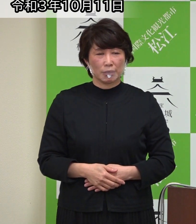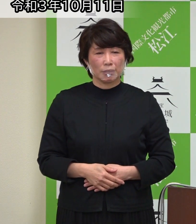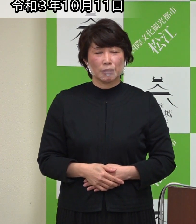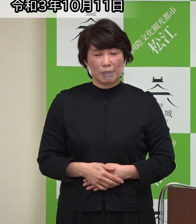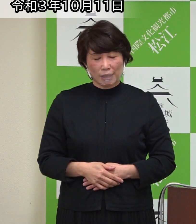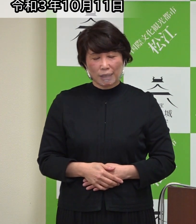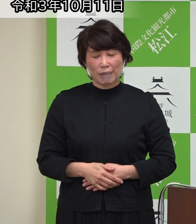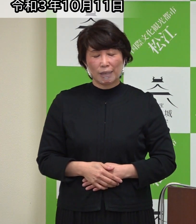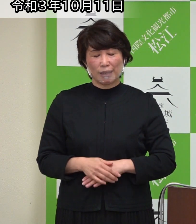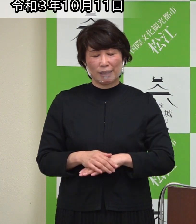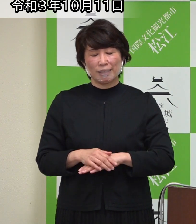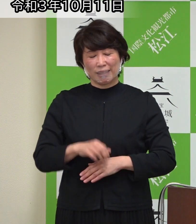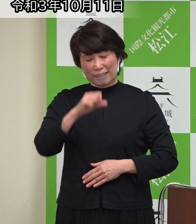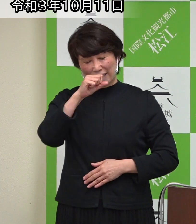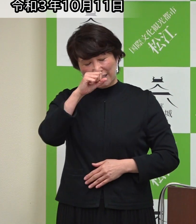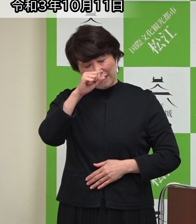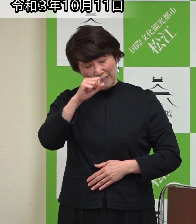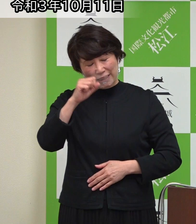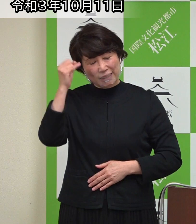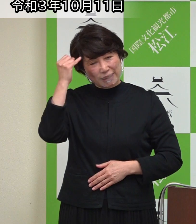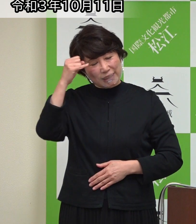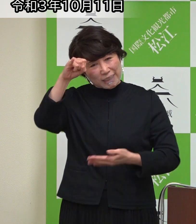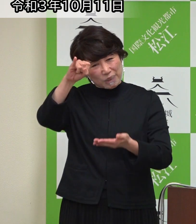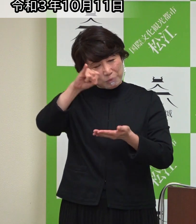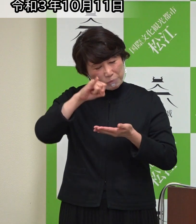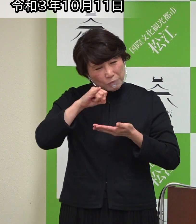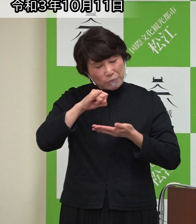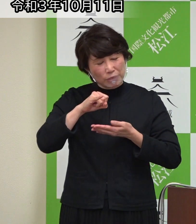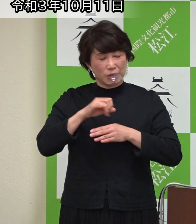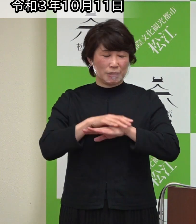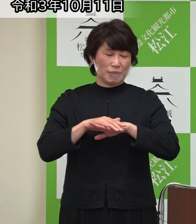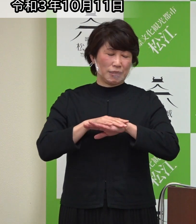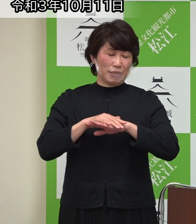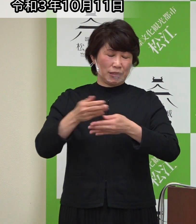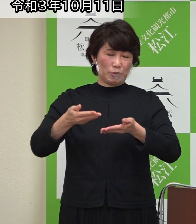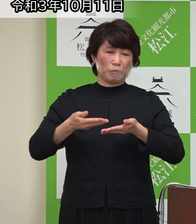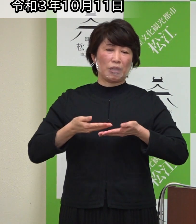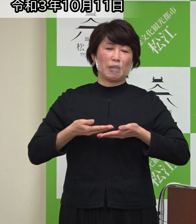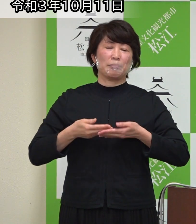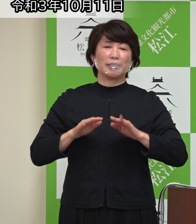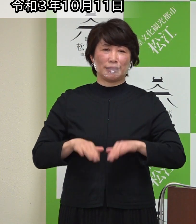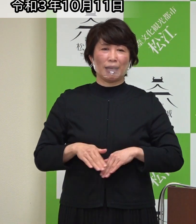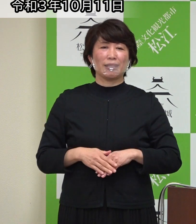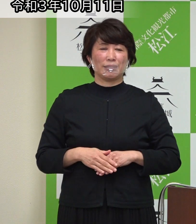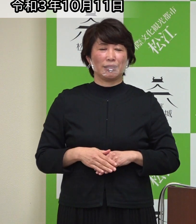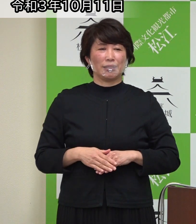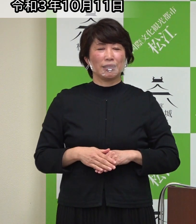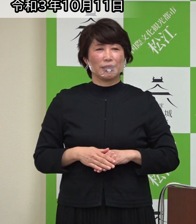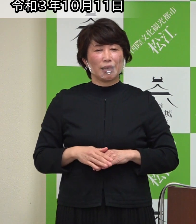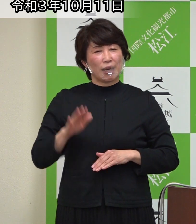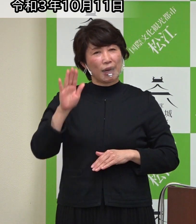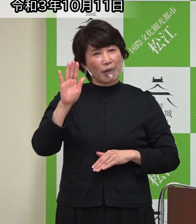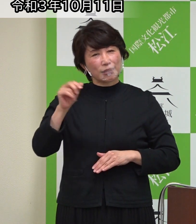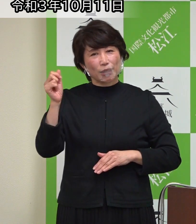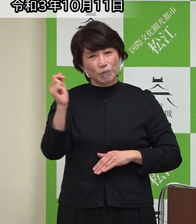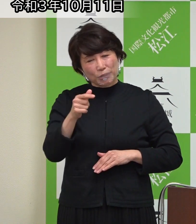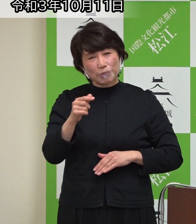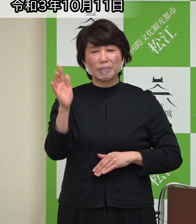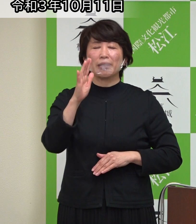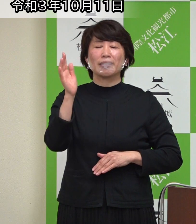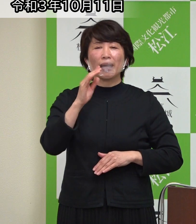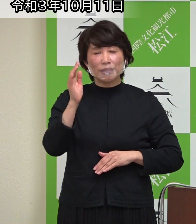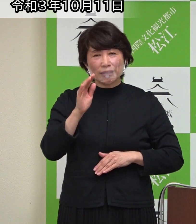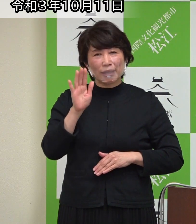とても貴重なアイデアをいただいたので、明日からは変わらないかもしれないけど、徐々にですけど改善していきます